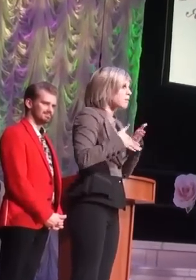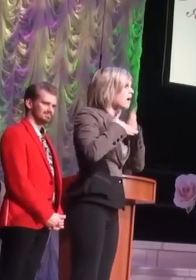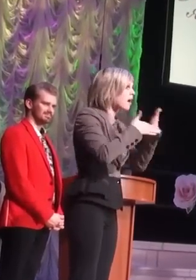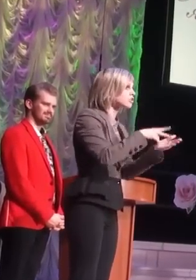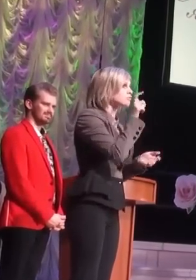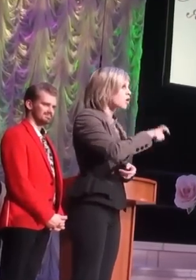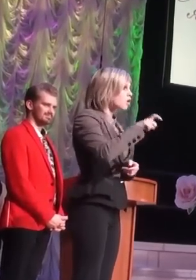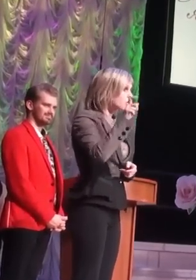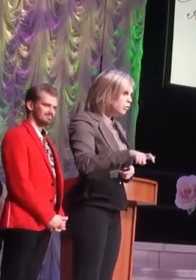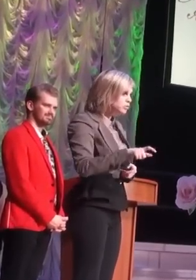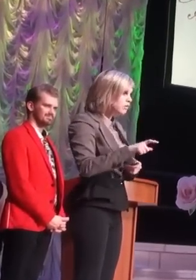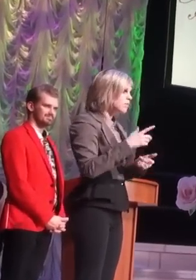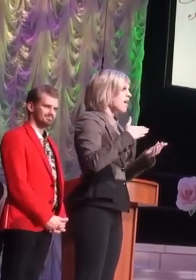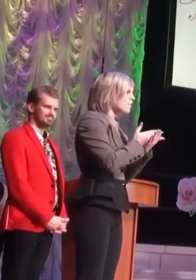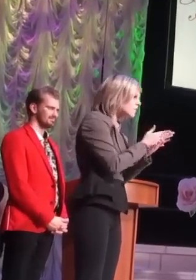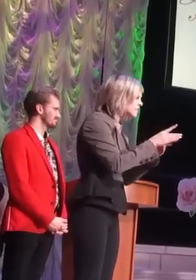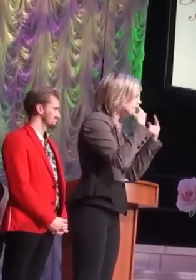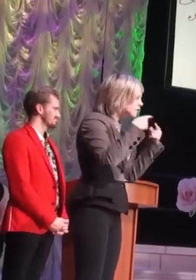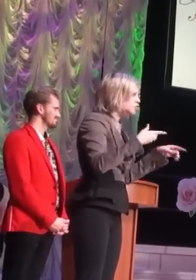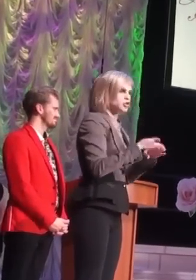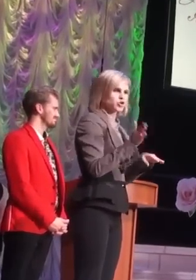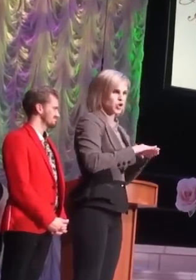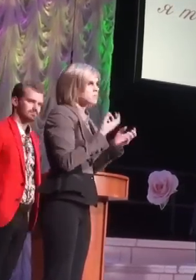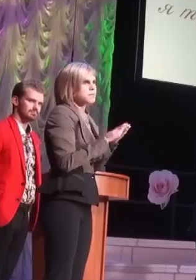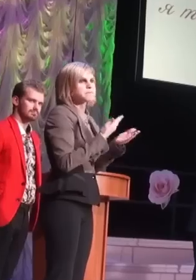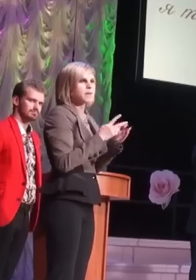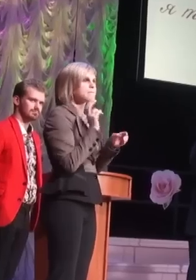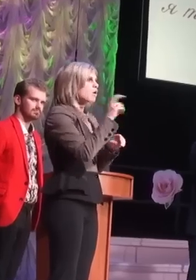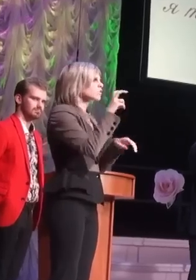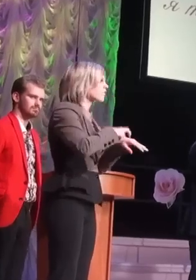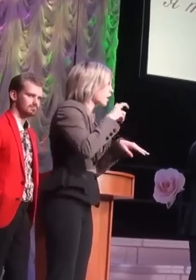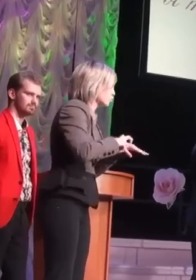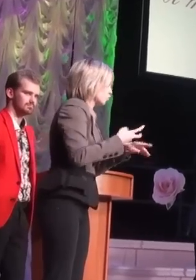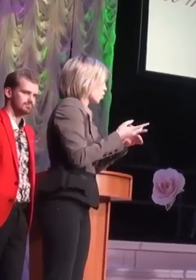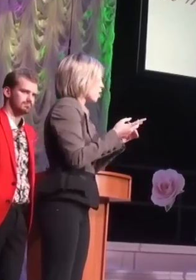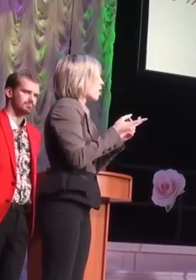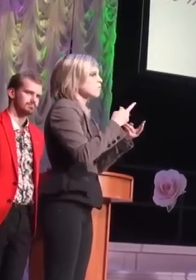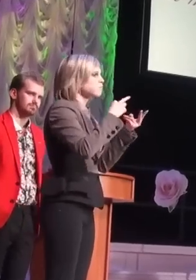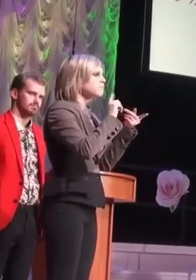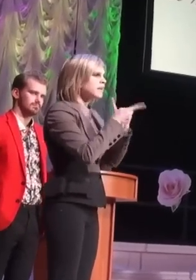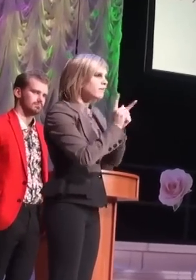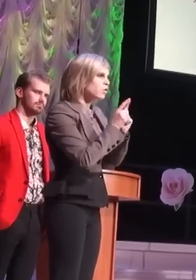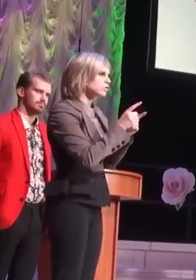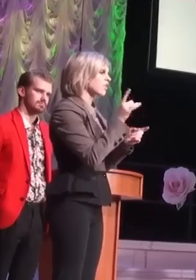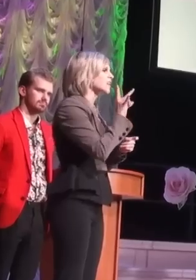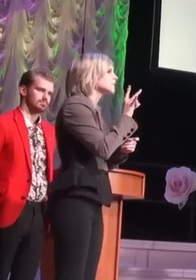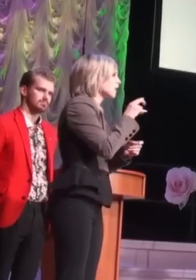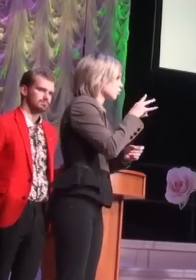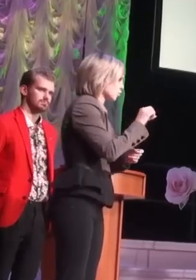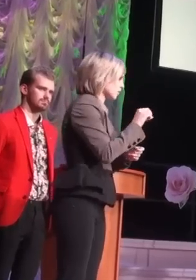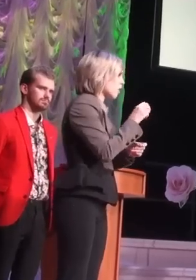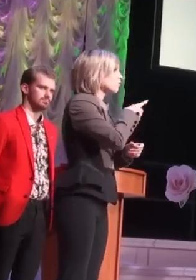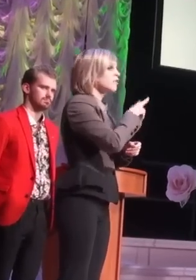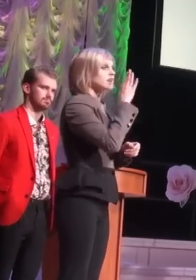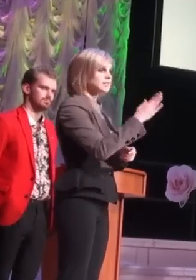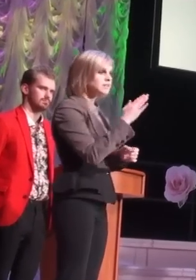людям выйти из различных жизненных ситуаций трудных, в которые они попали, перевод элементарно в регистратуре, что-то еще. Любовь